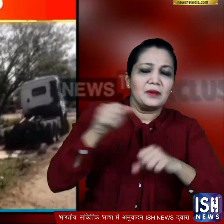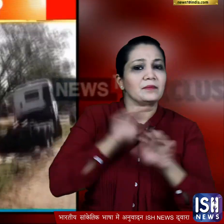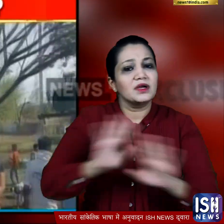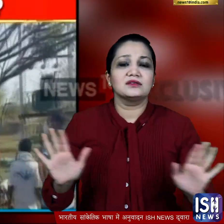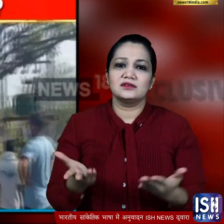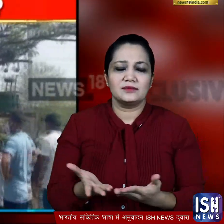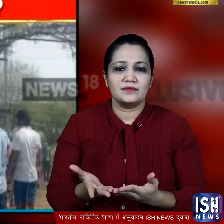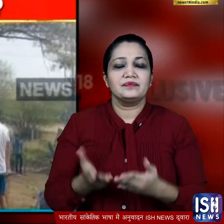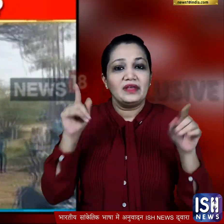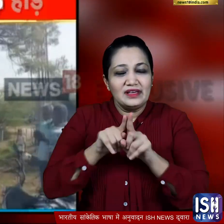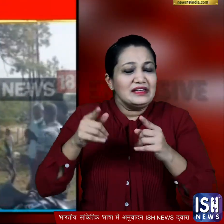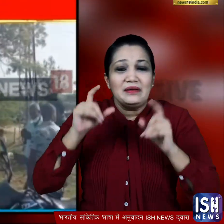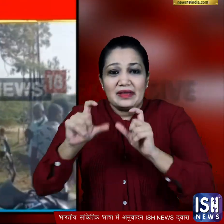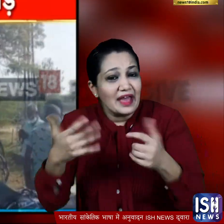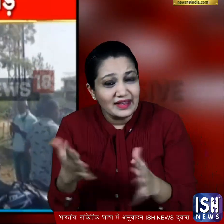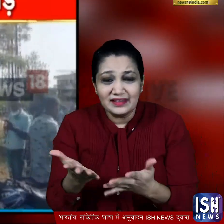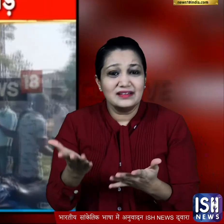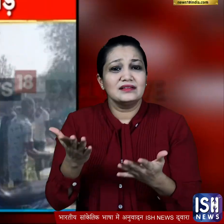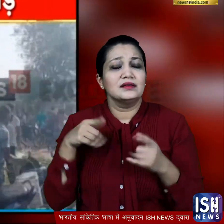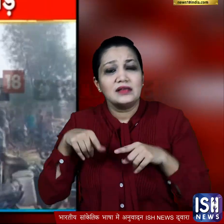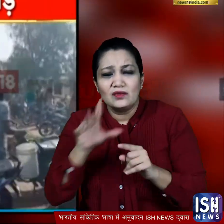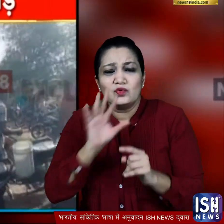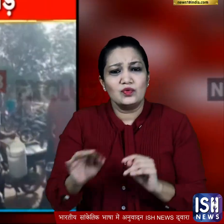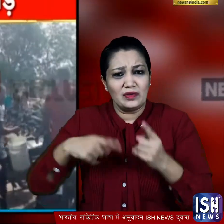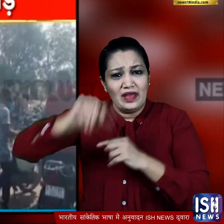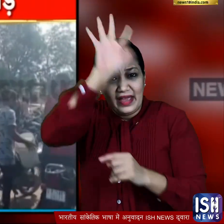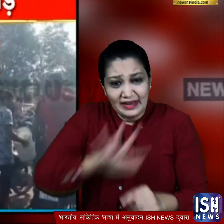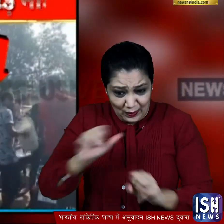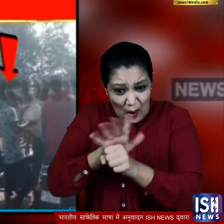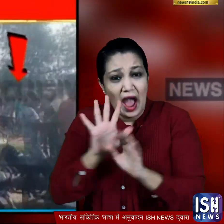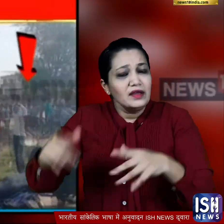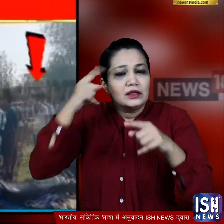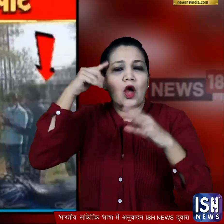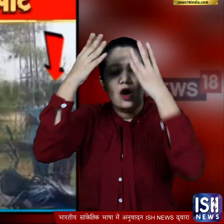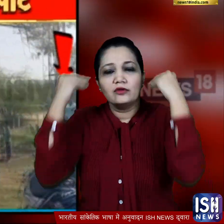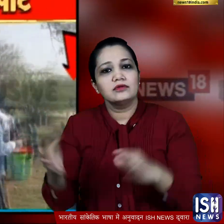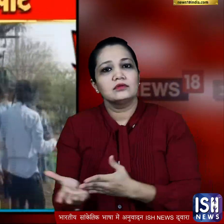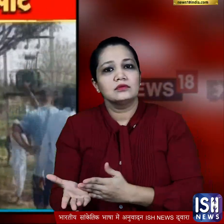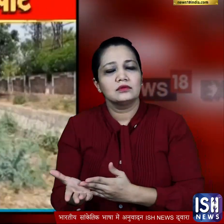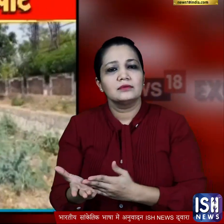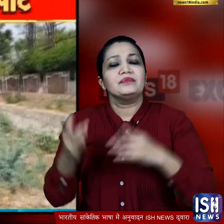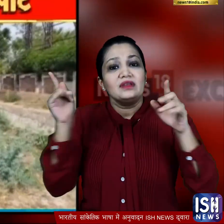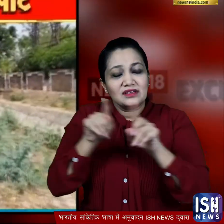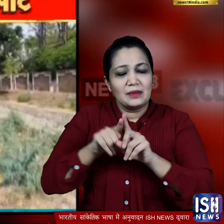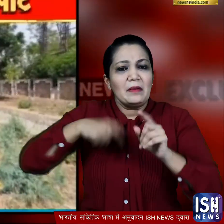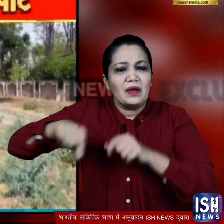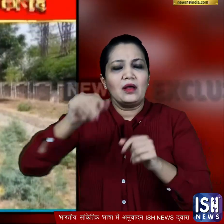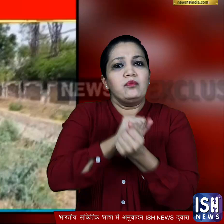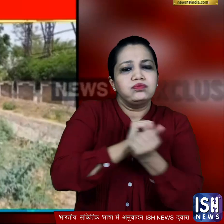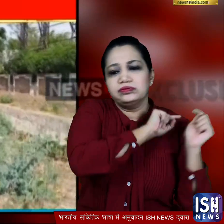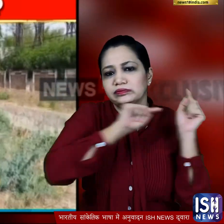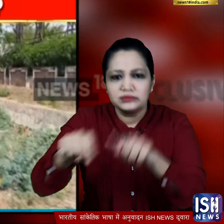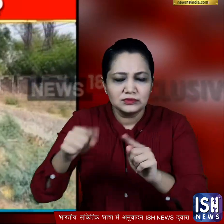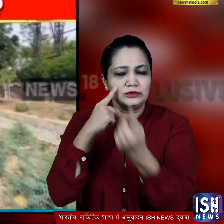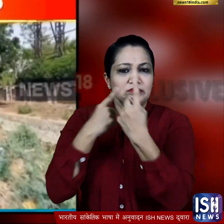जुटे नजर आए। इतना ही नहीं, इस बेपरवाह भीड़ को देखकर ऐसा लगा ही नहीं कि देश में कोरोना जैसी महामारी फैली हुई है। जानकारी मिलते ही